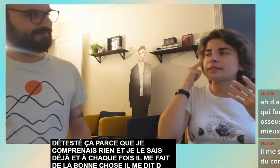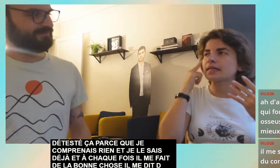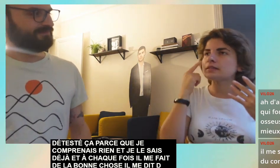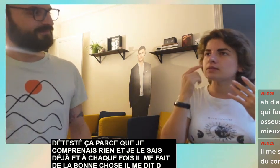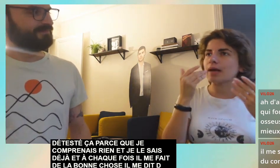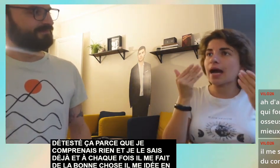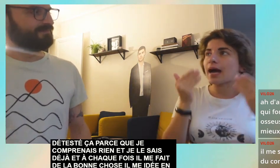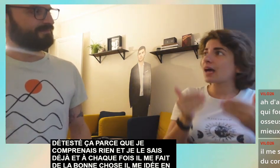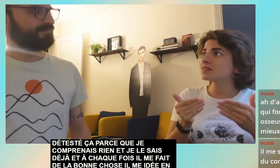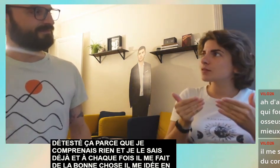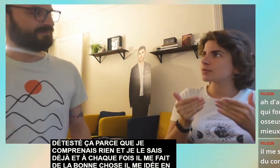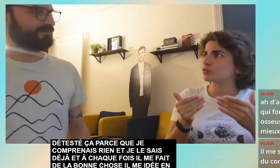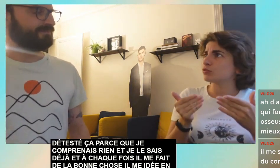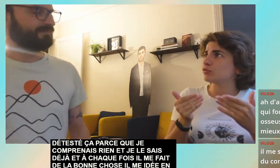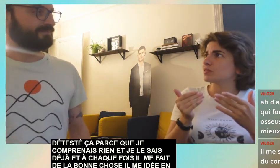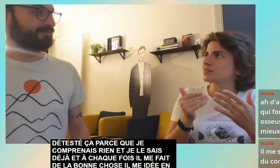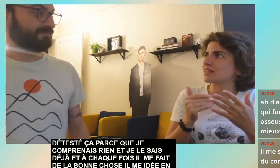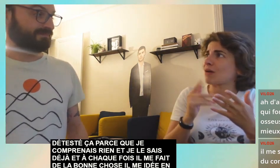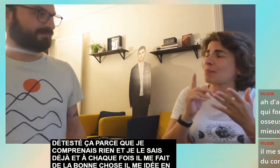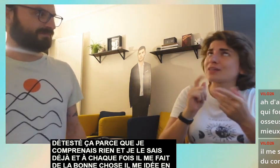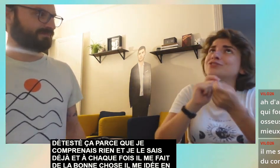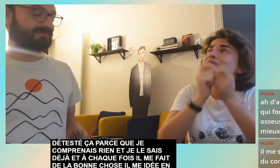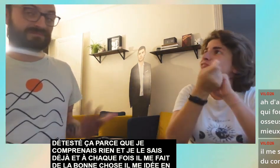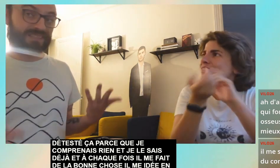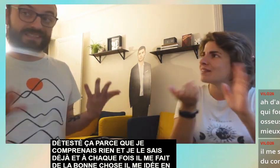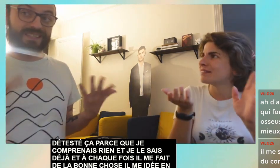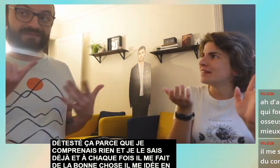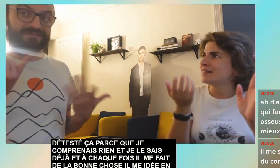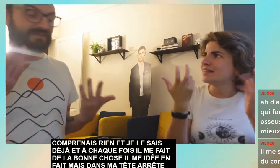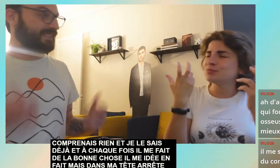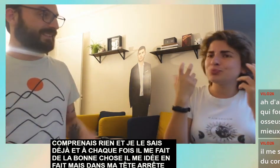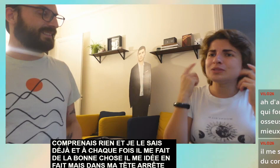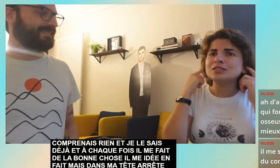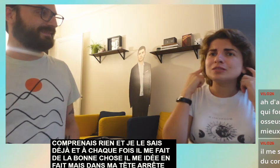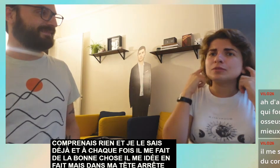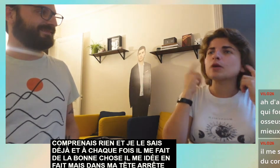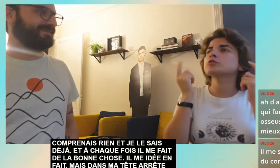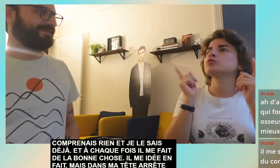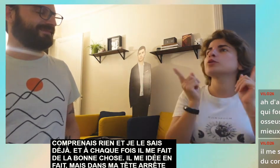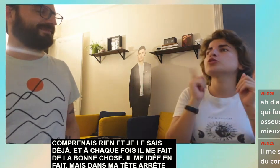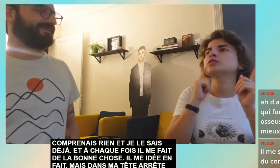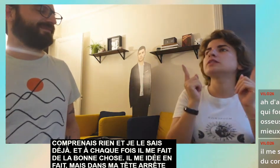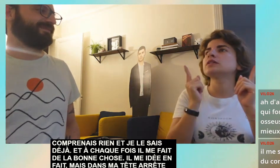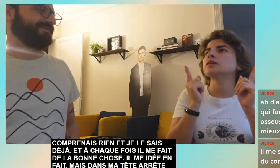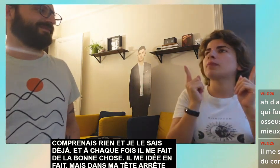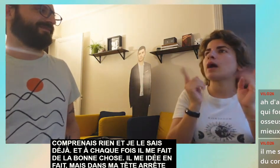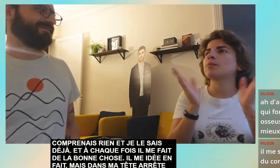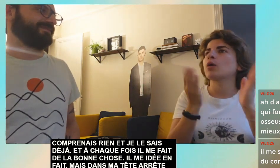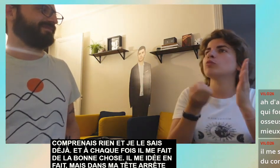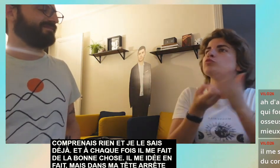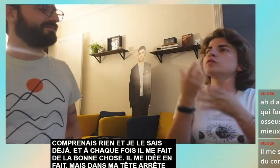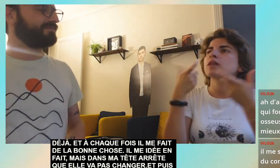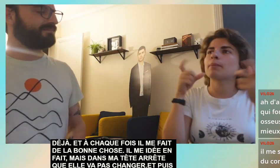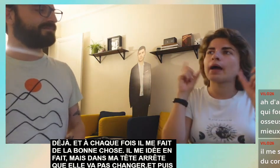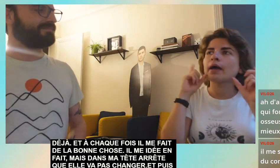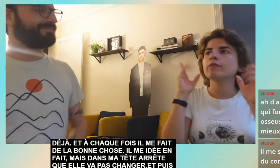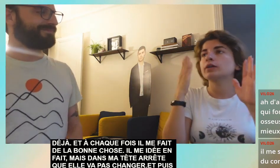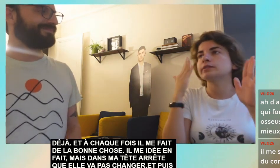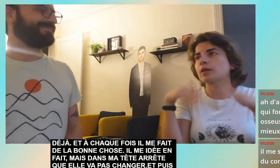tête, arrête, parce que ça va pas changer. C'est ça. Et puis, tu penses que tu étais par rapport au niveau d'appareil, voir si ça marche